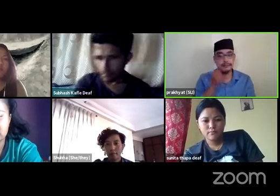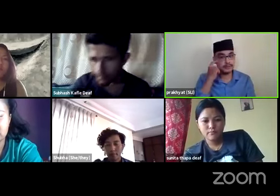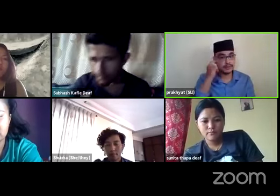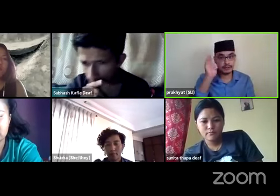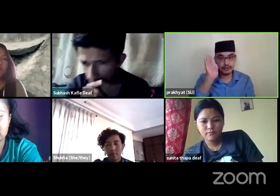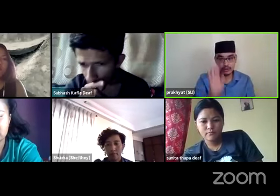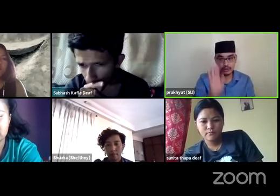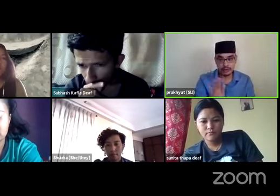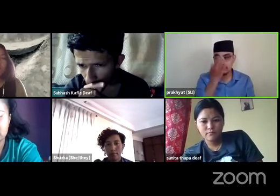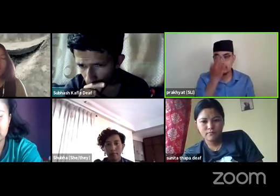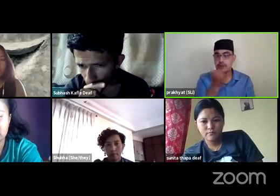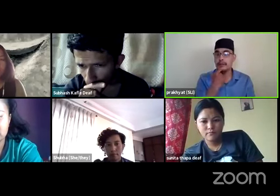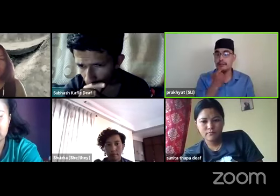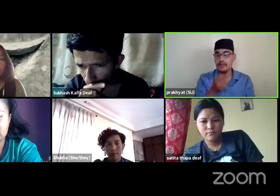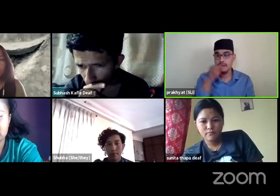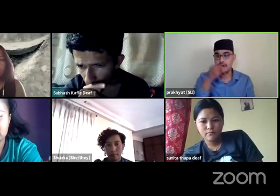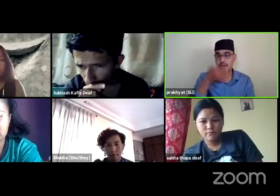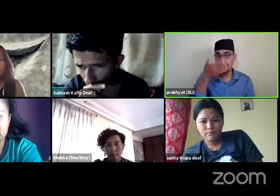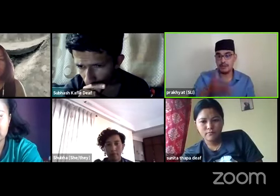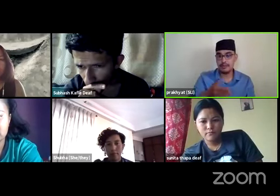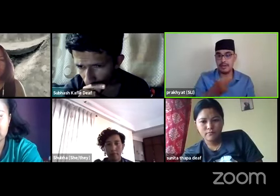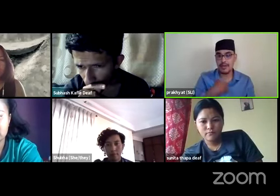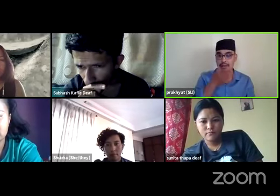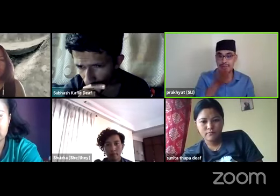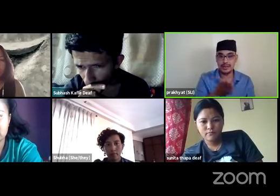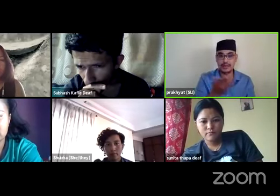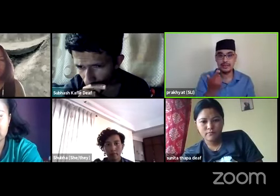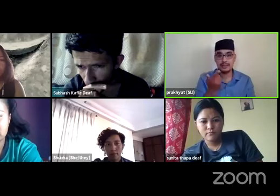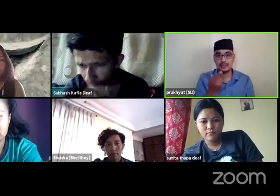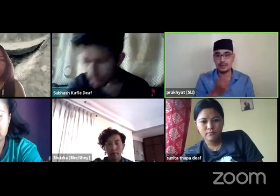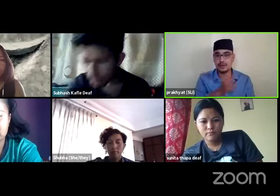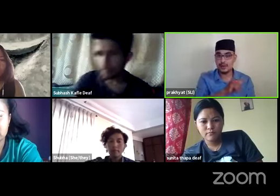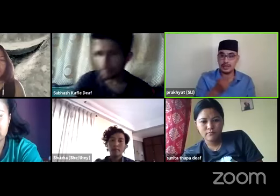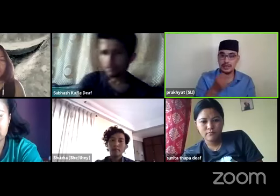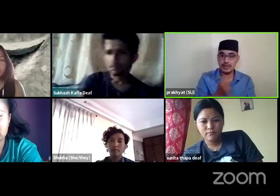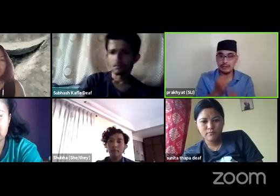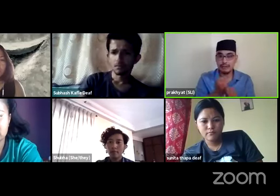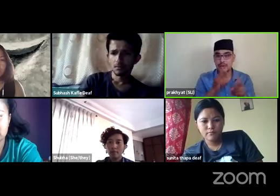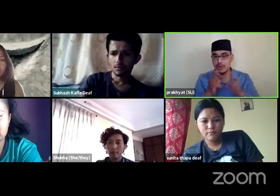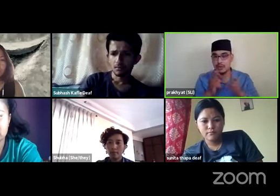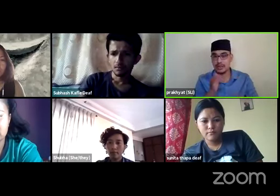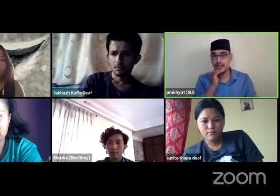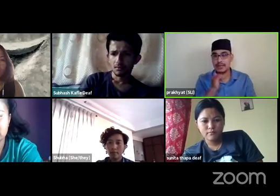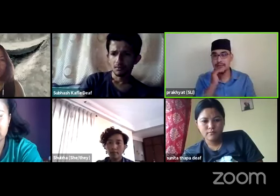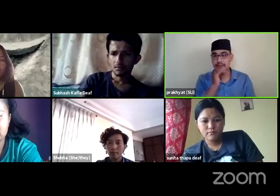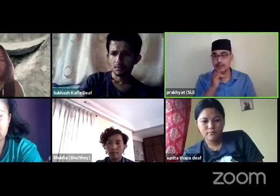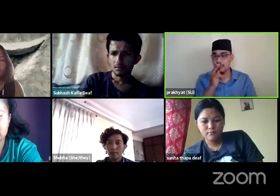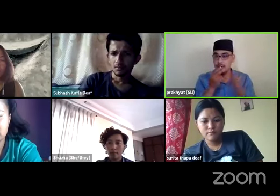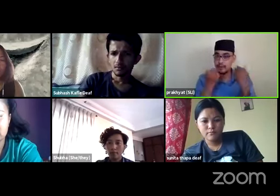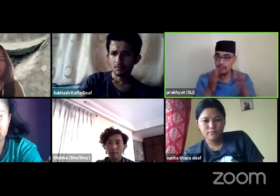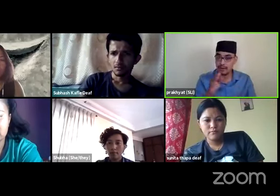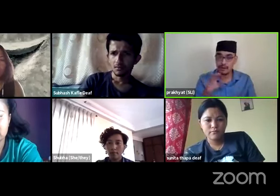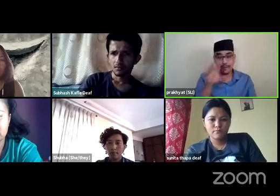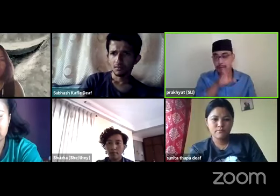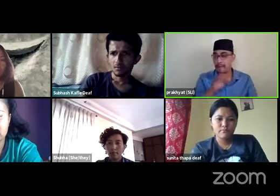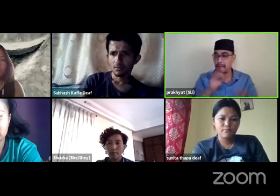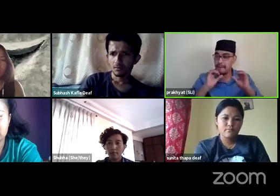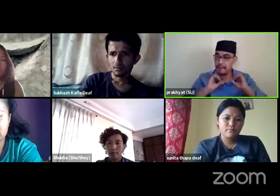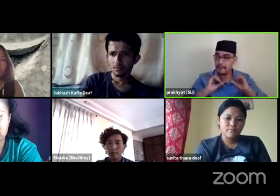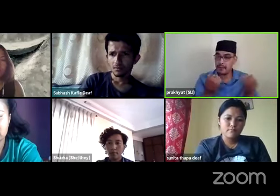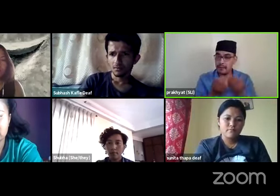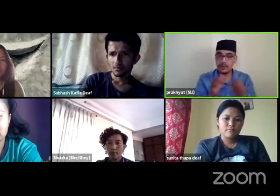किन भन्दाखेरि चाहिँ अहिलेसम्म त हामीले भनौँ न गरी पनि कुरा गरी पनि हामीले ट्रेनिङ दिने कुराहरू गऱ्यौँ होइन सबै चिज गर्दा पनि अघि पनि